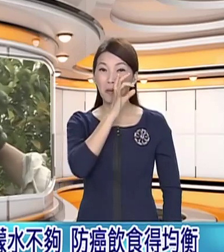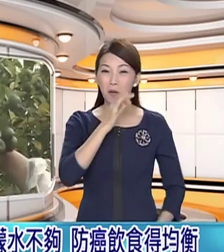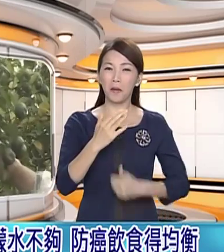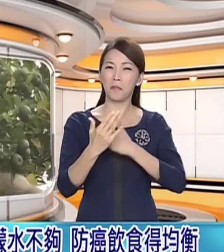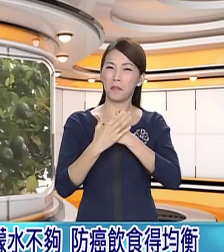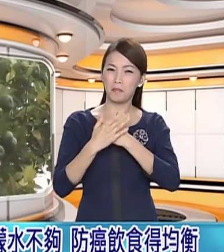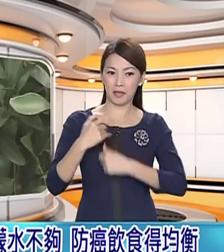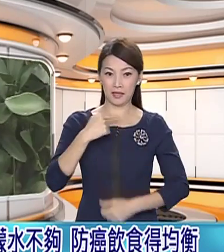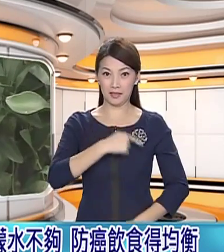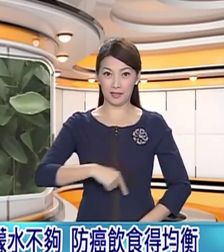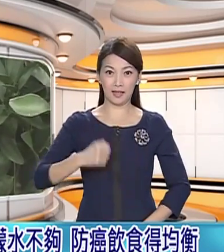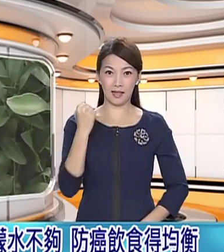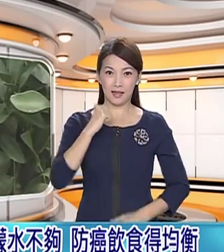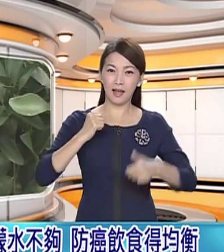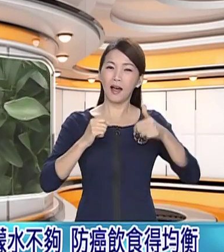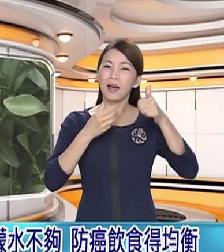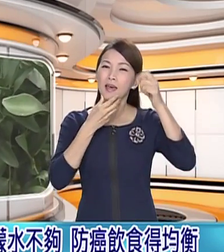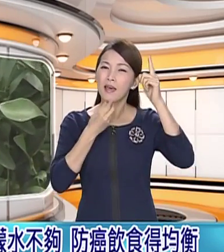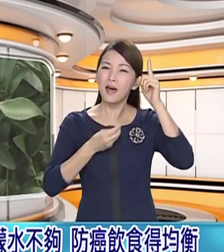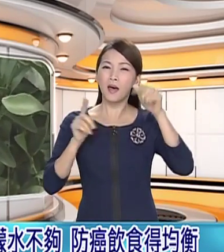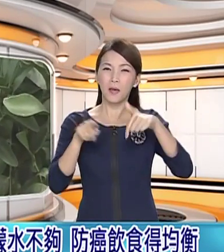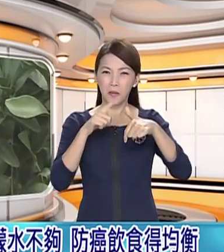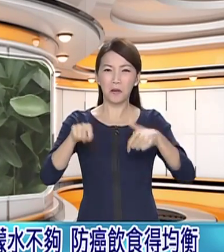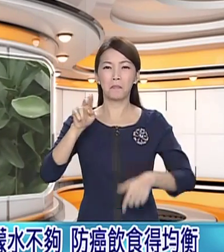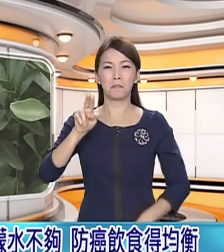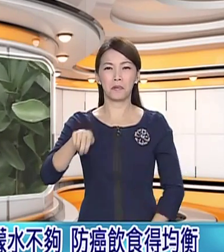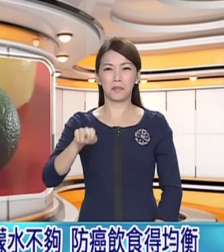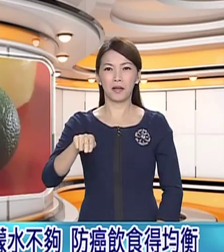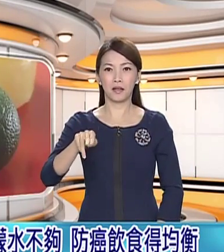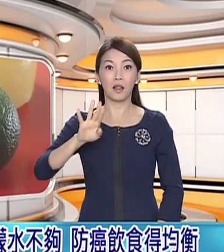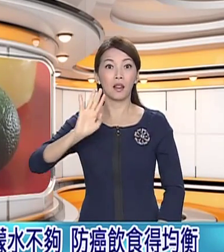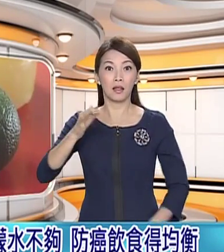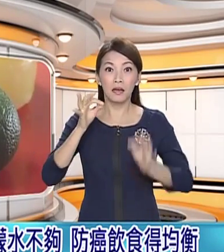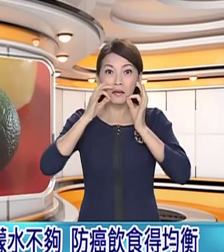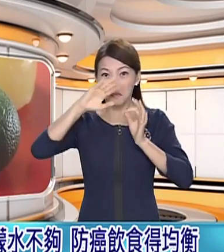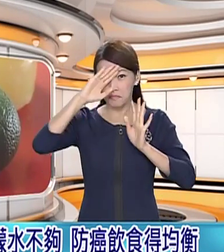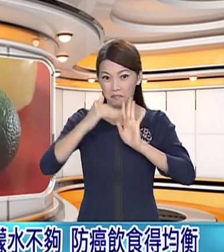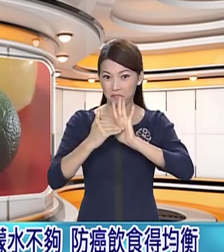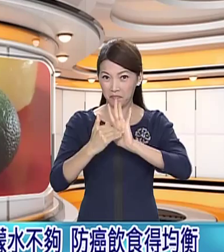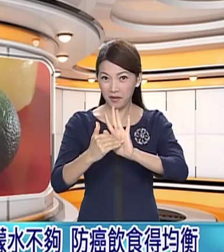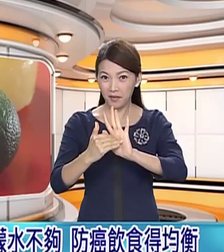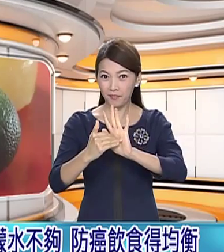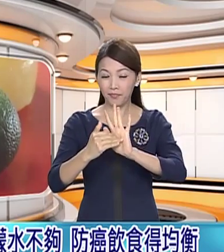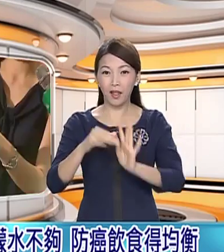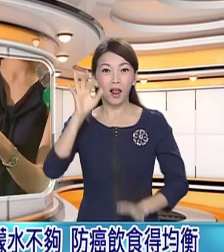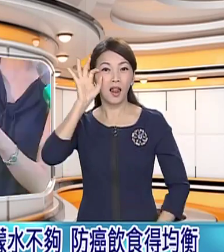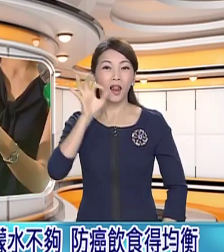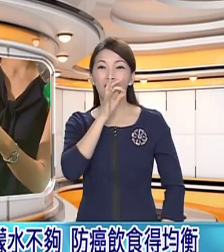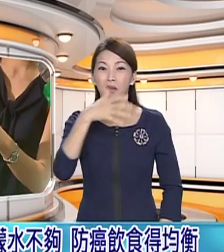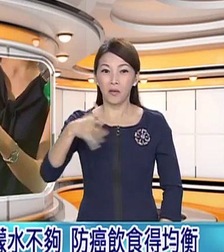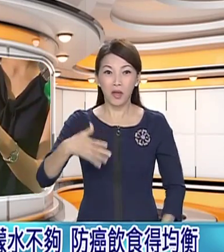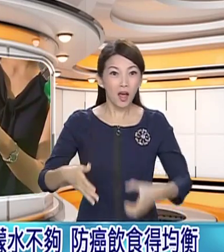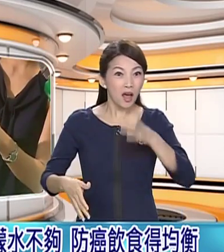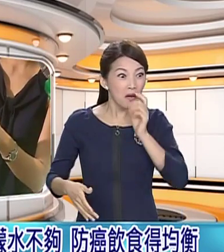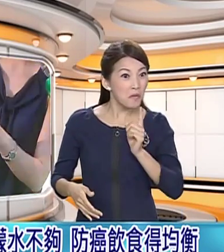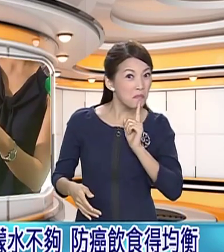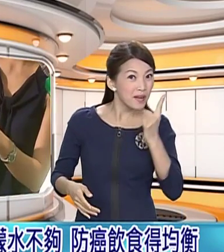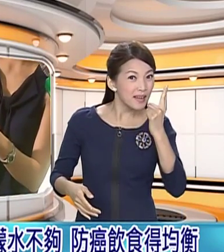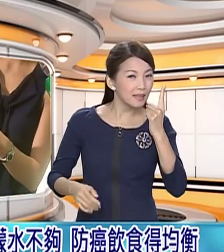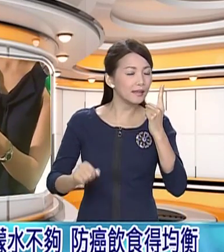是可以帮助身体抗氧化，但是防癌并不是靠摄取单一的食物就能